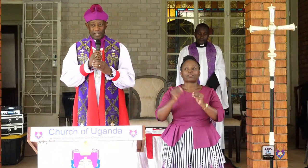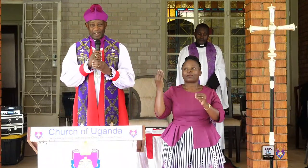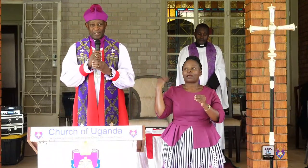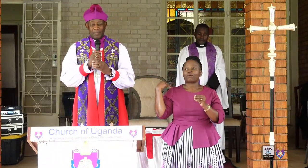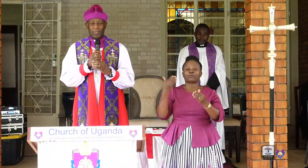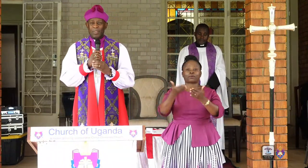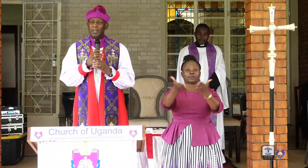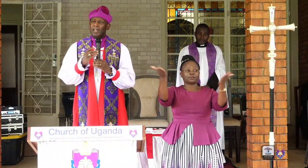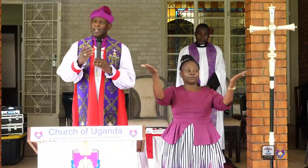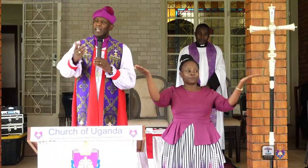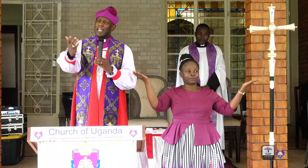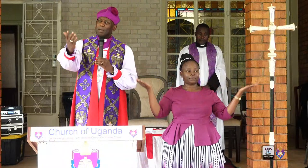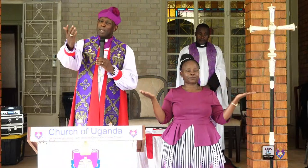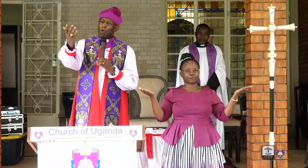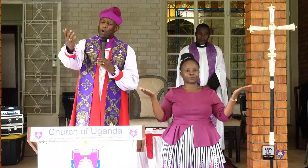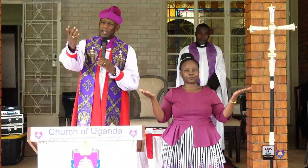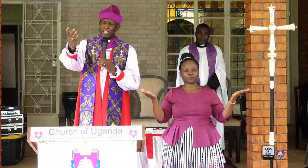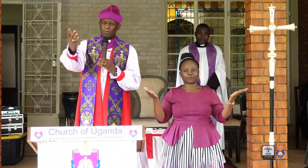baagalwa